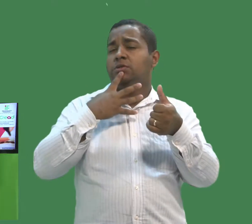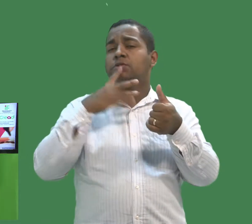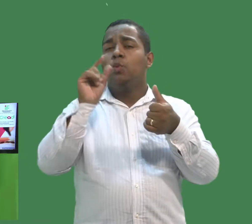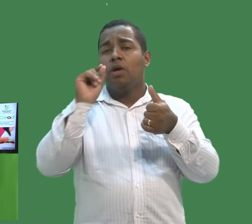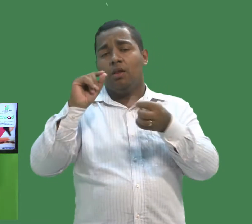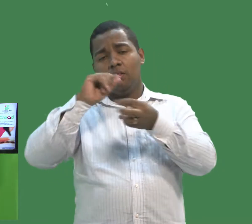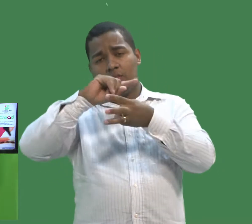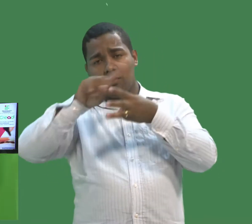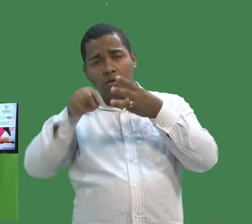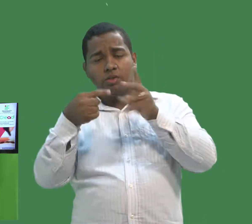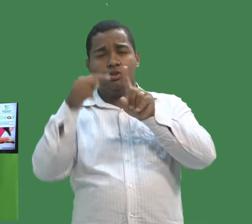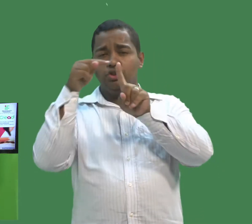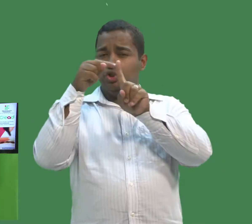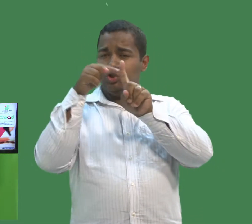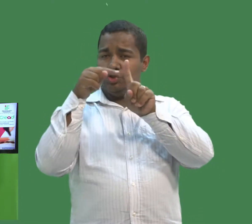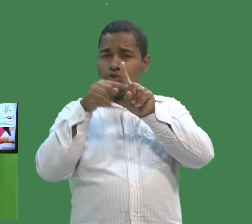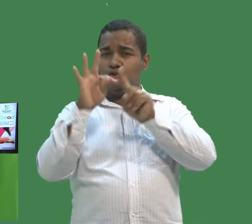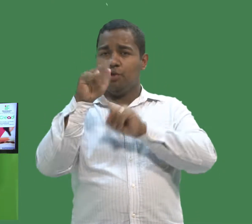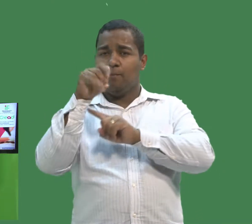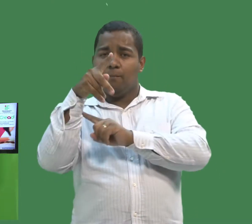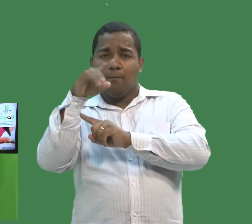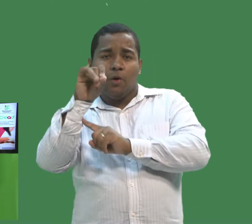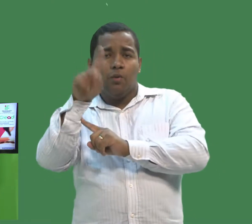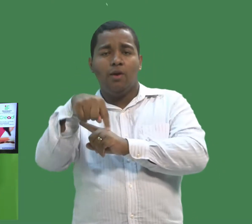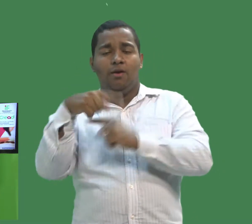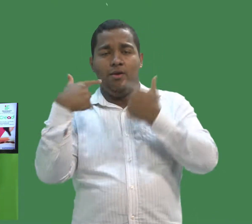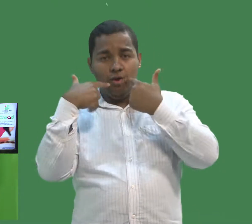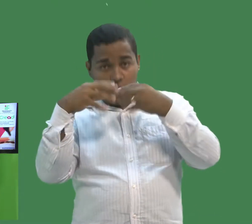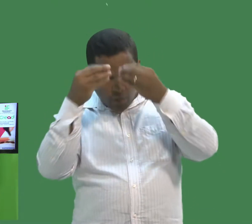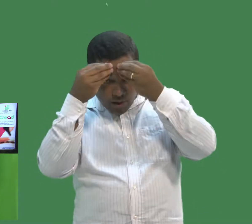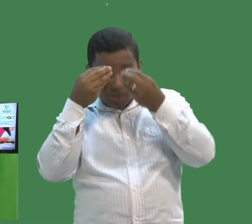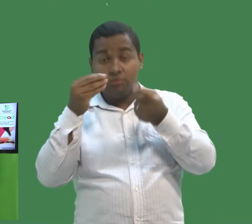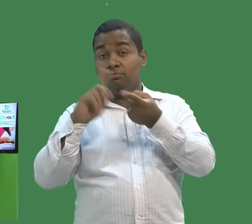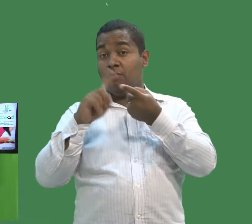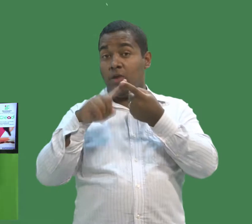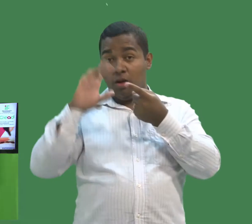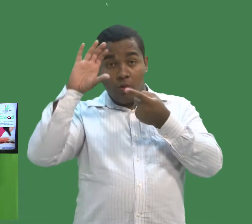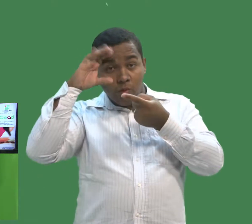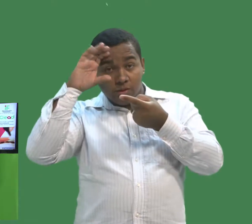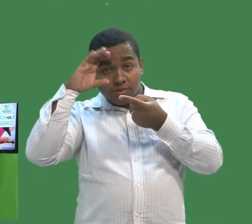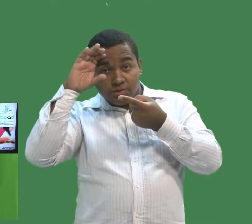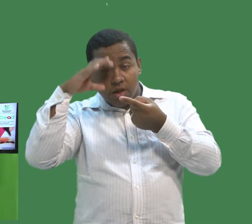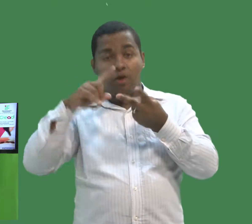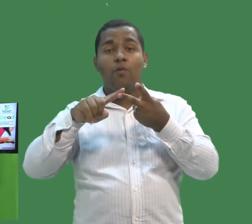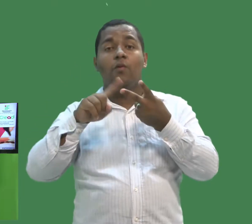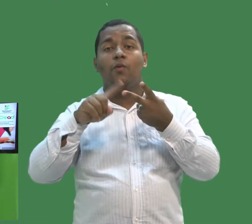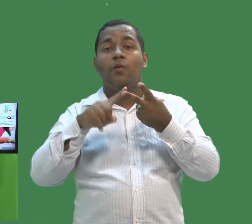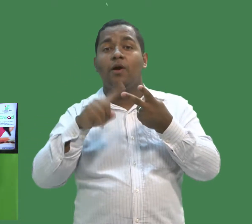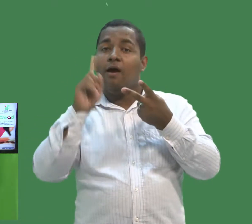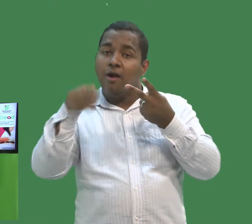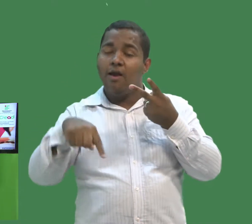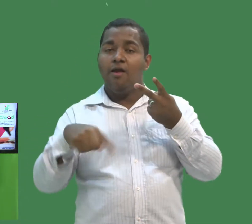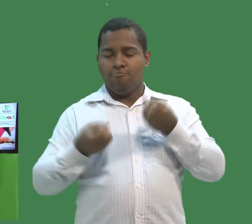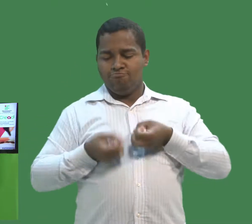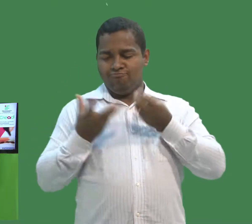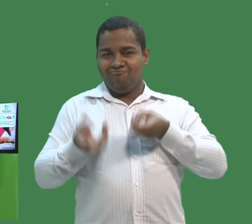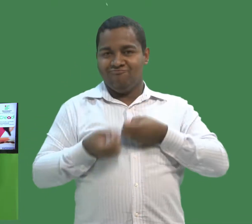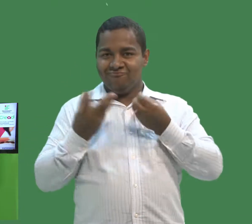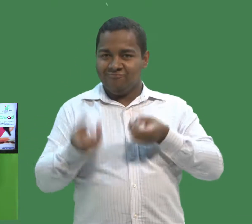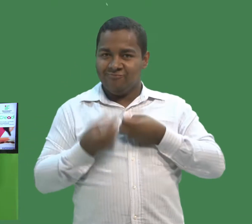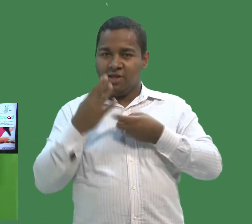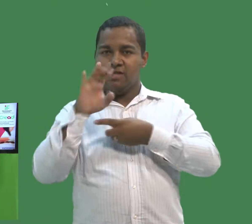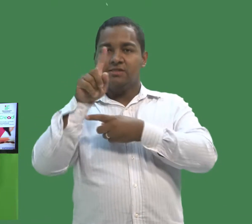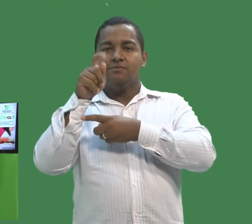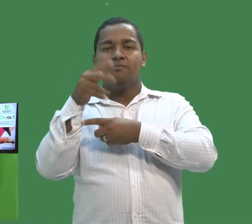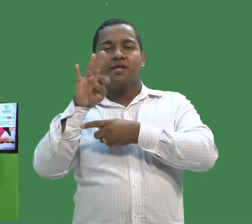de funções da linguagem. A primeira, a função cognitiva; a segunda, a função expressiva; e